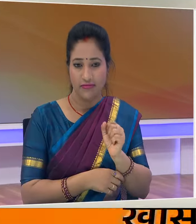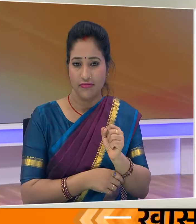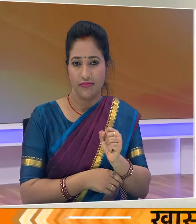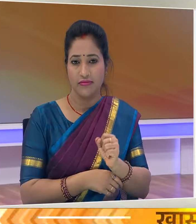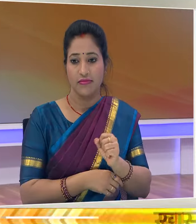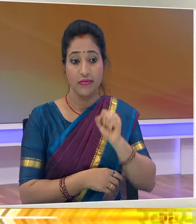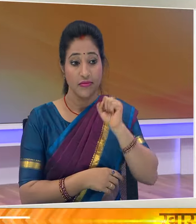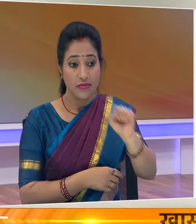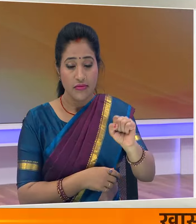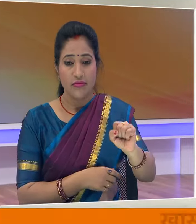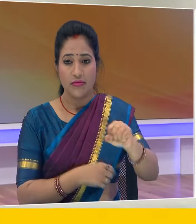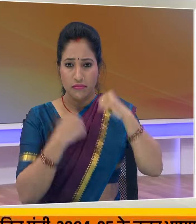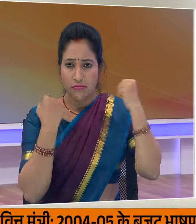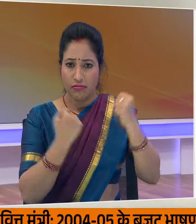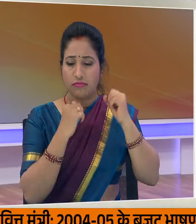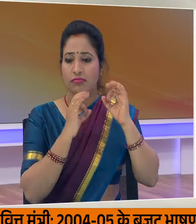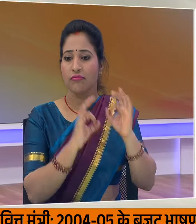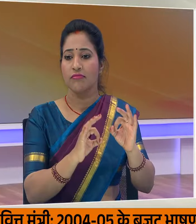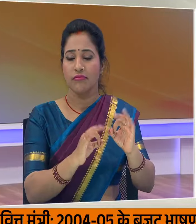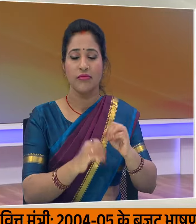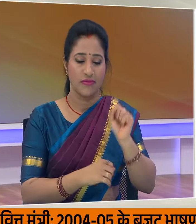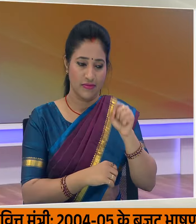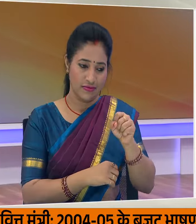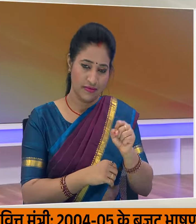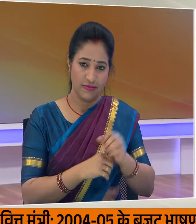और आपकी मेहनत रंग लाई है जी सर।